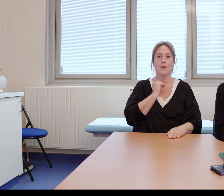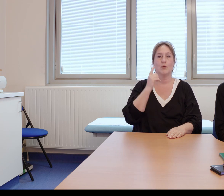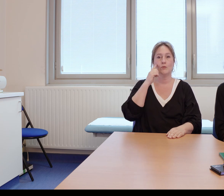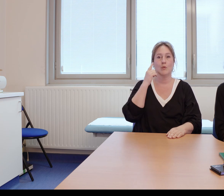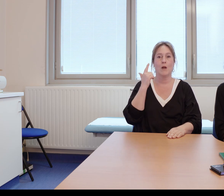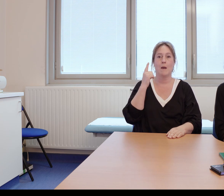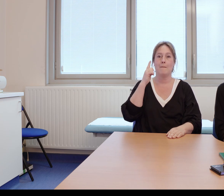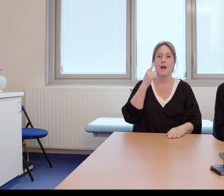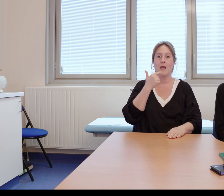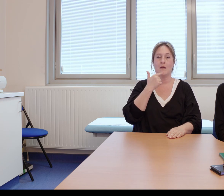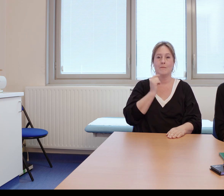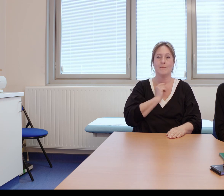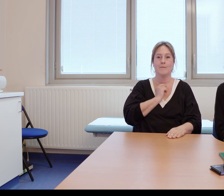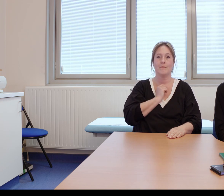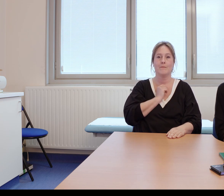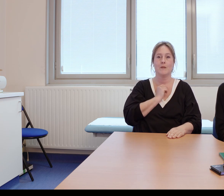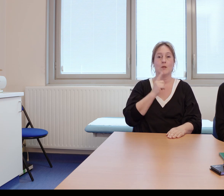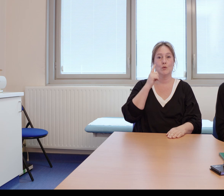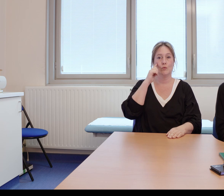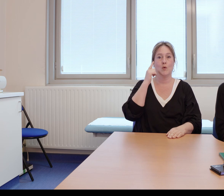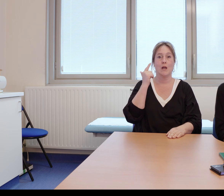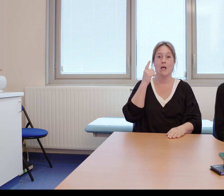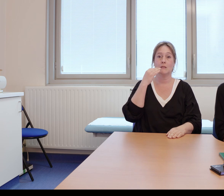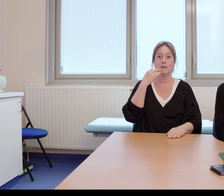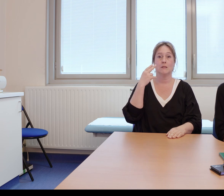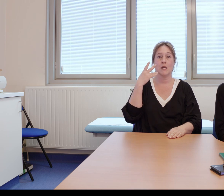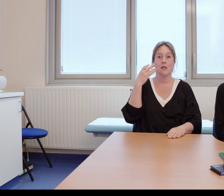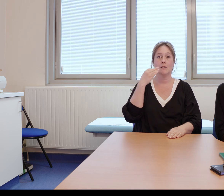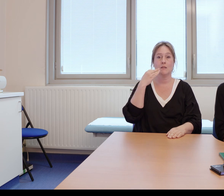de la plaie, de la cicatrice.